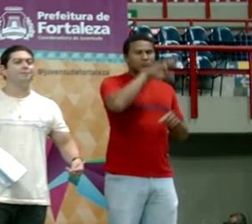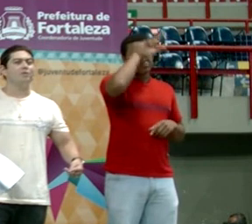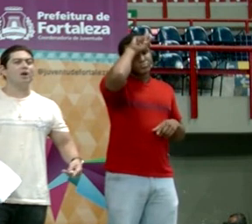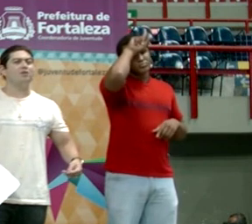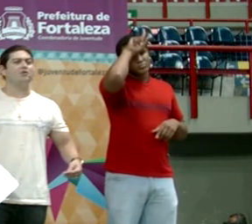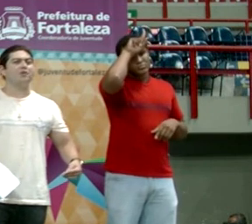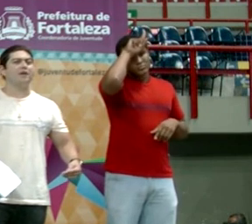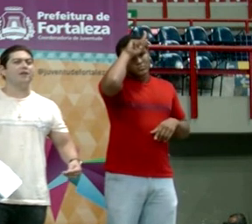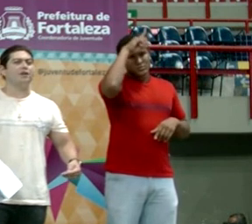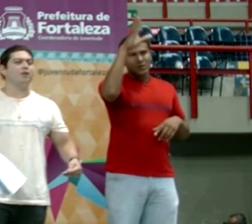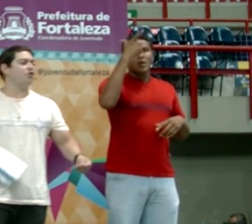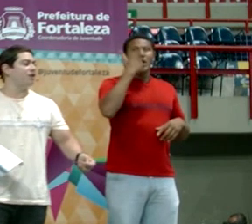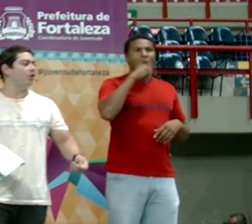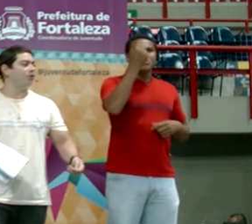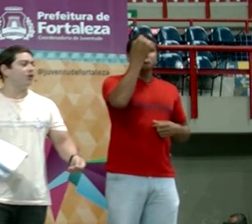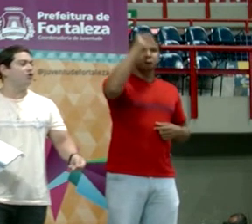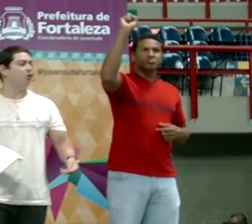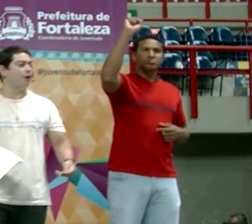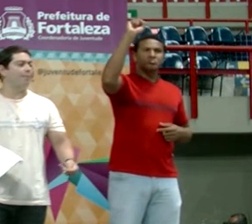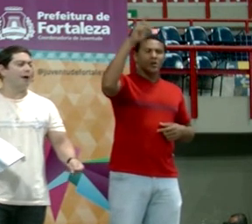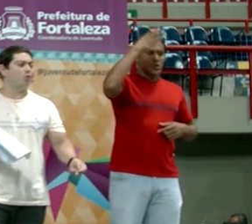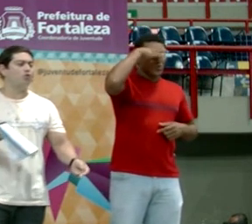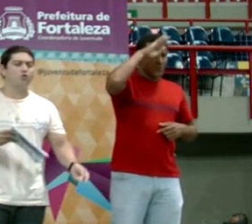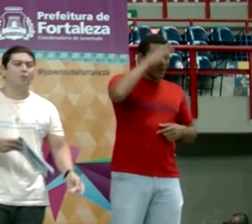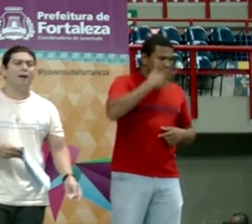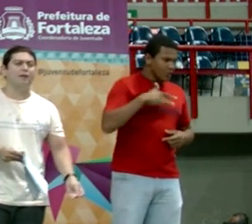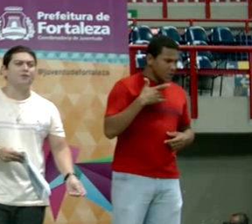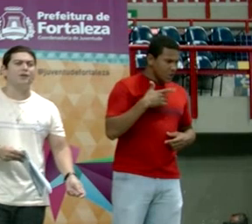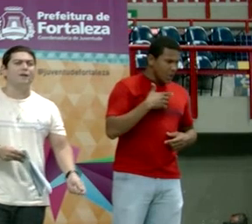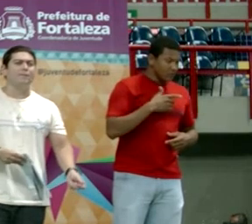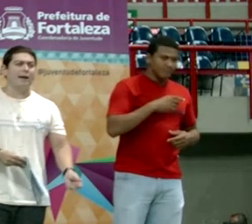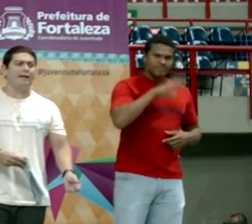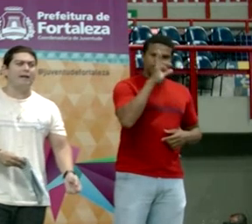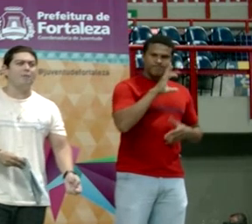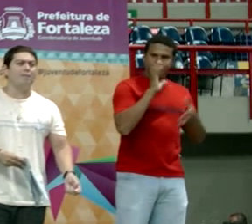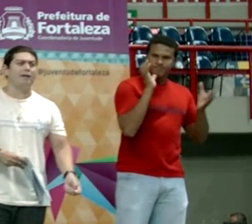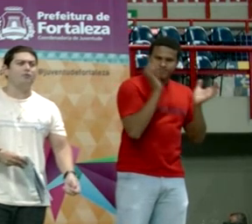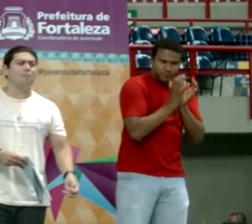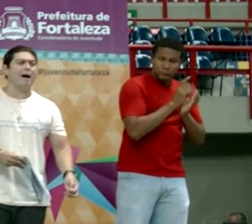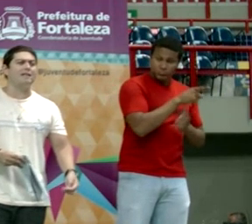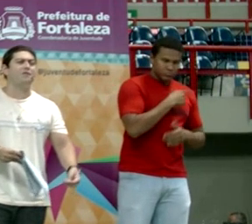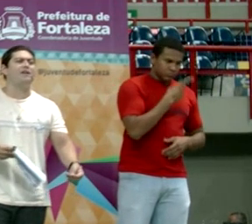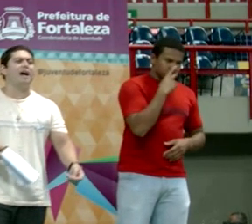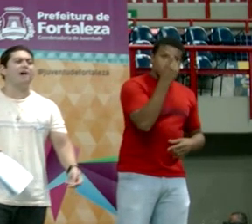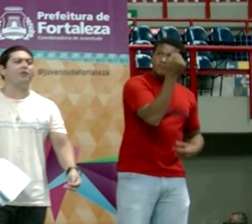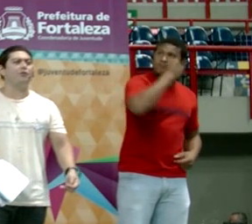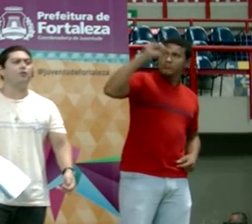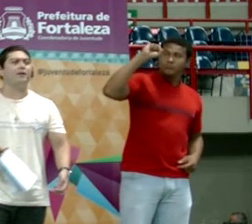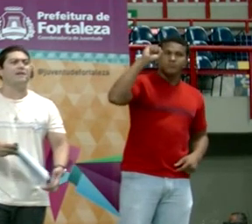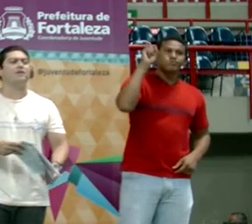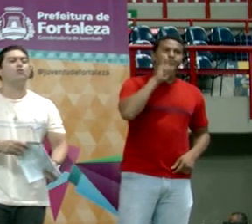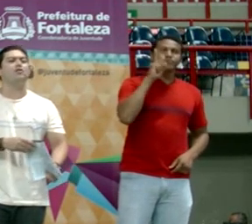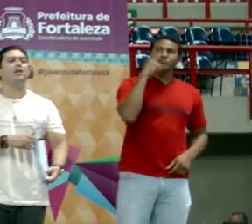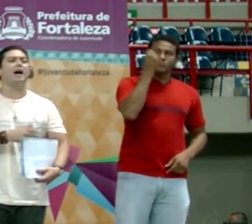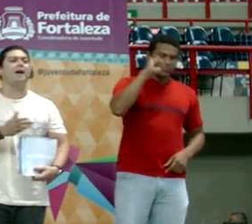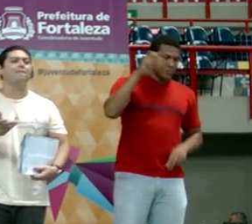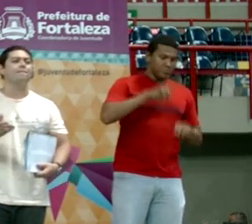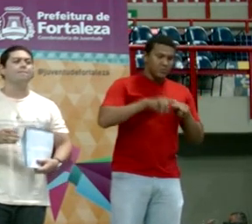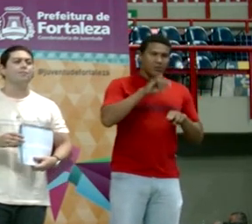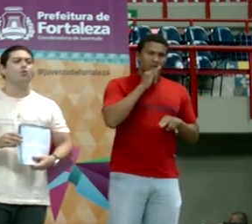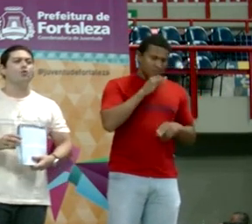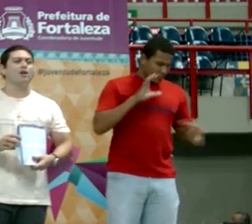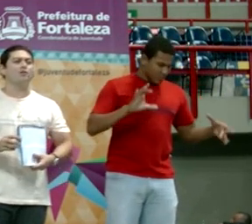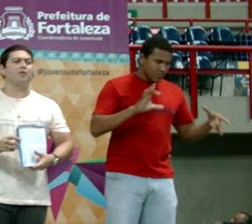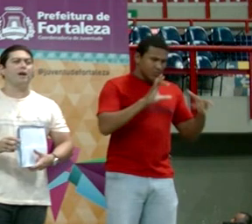Cuba? A União Soviética. Não tinha outra escolha para os cubanos, naquele momento, mais viável do que se unir